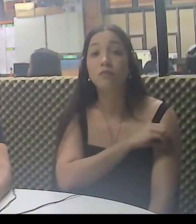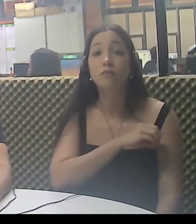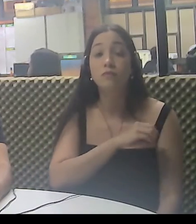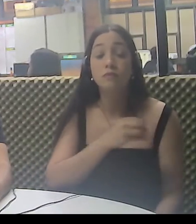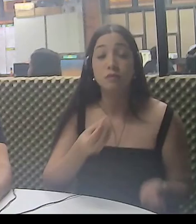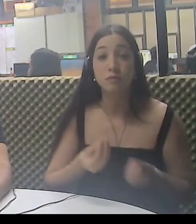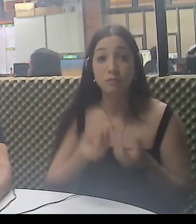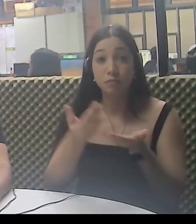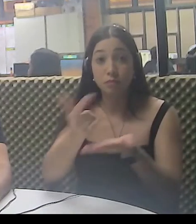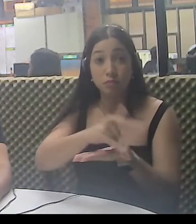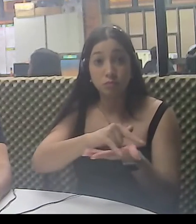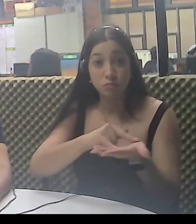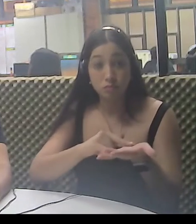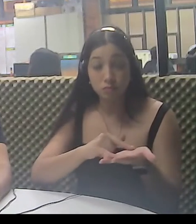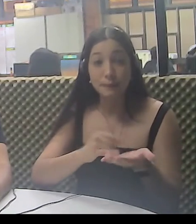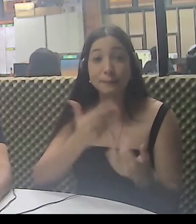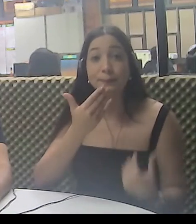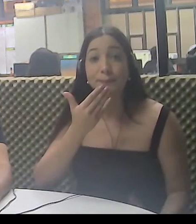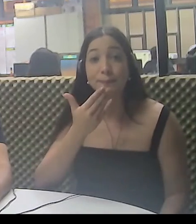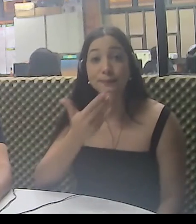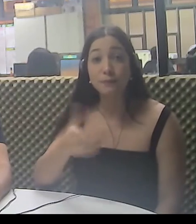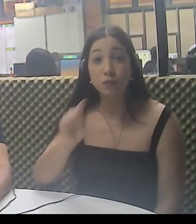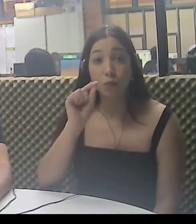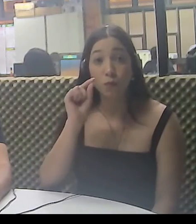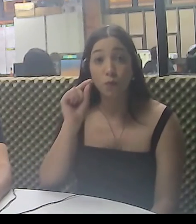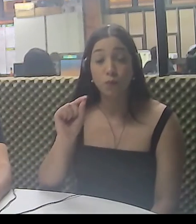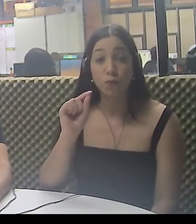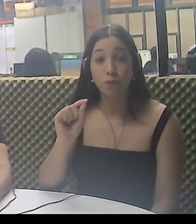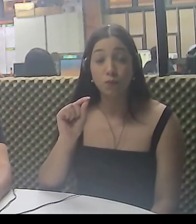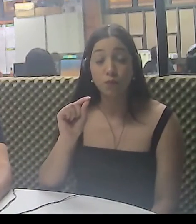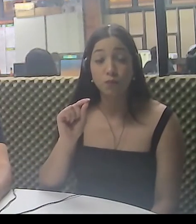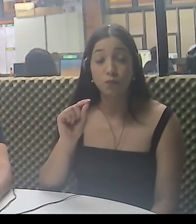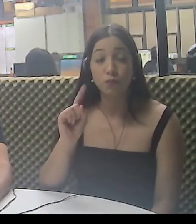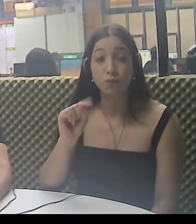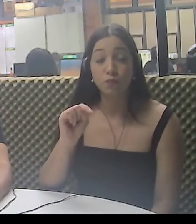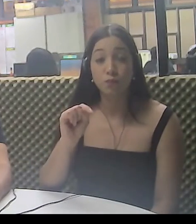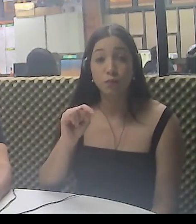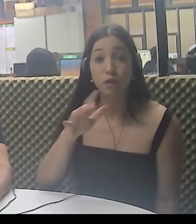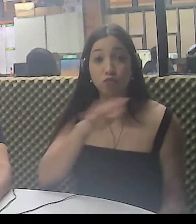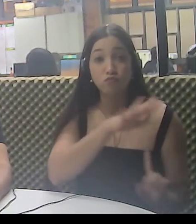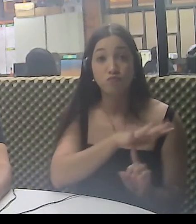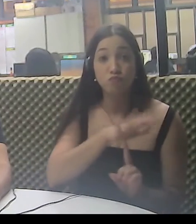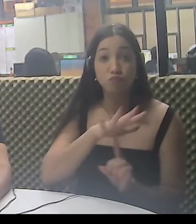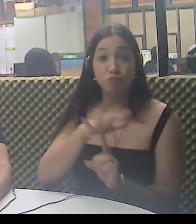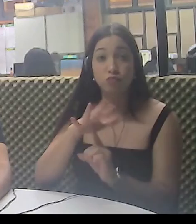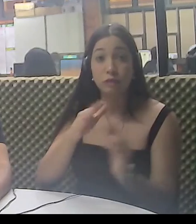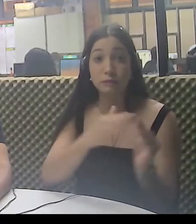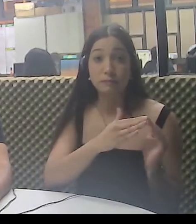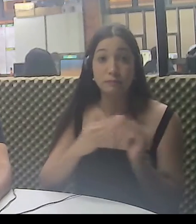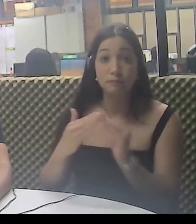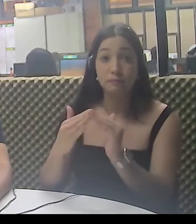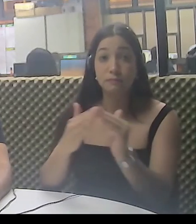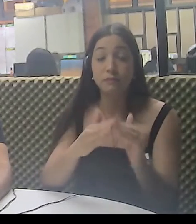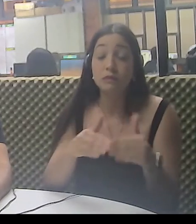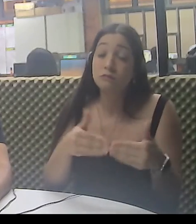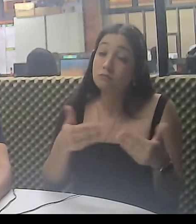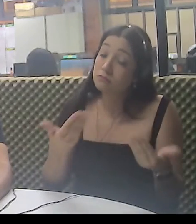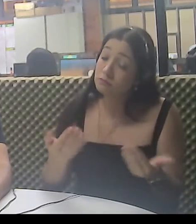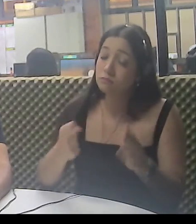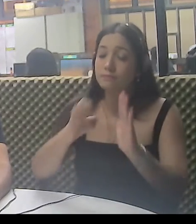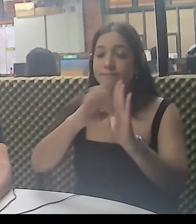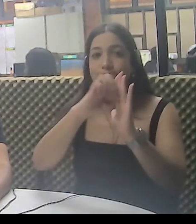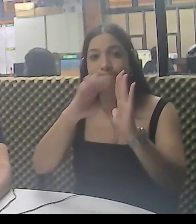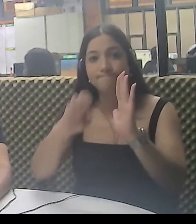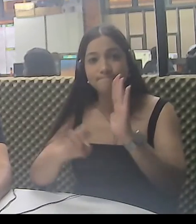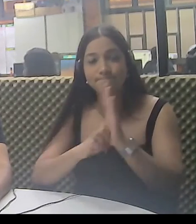para a secretaria, solicitando a existência de feiras livres em seus bairros. Então, esse edital vem